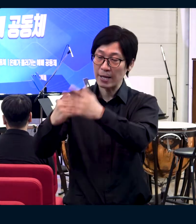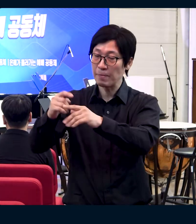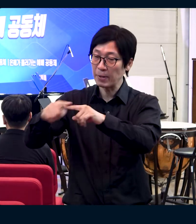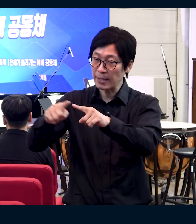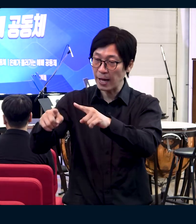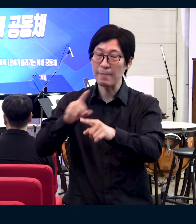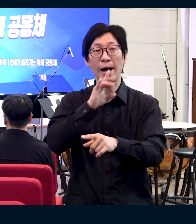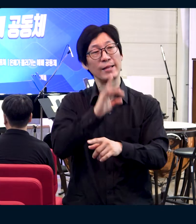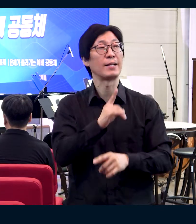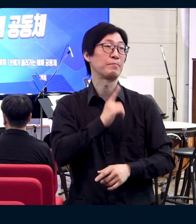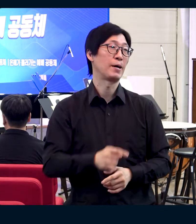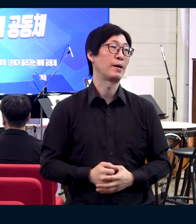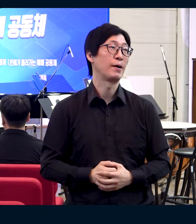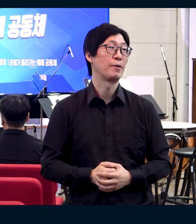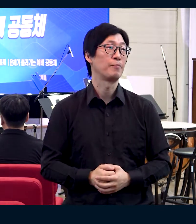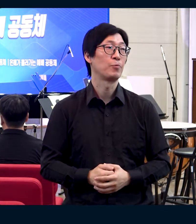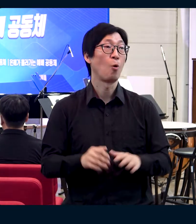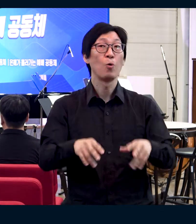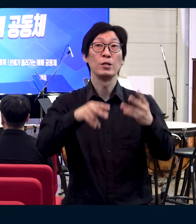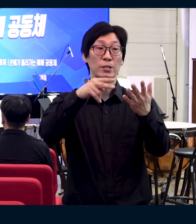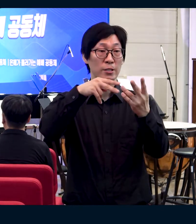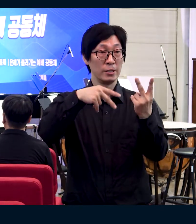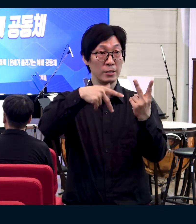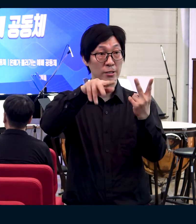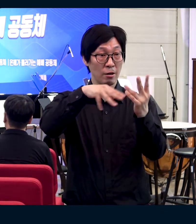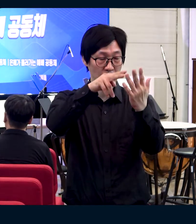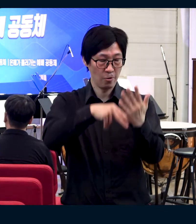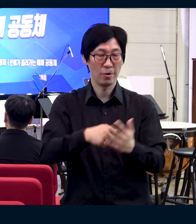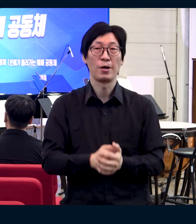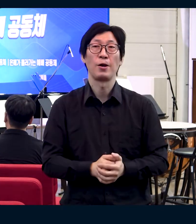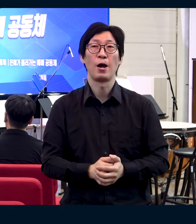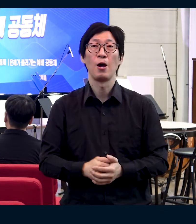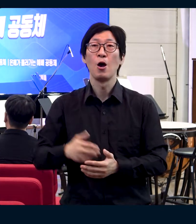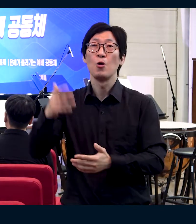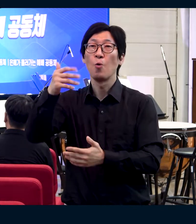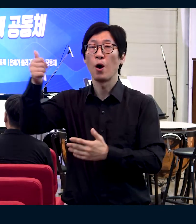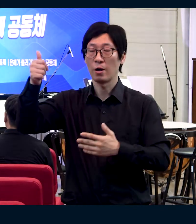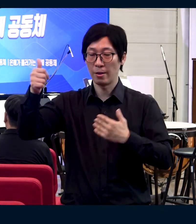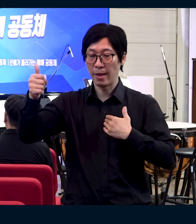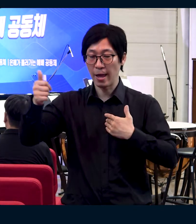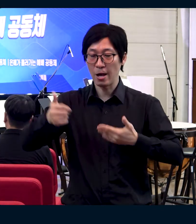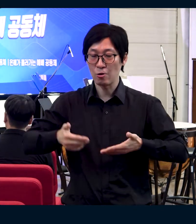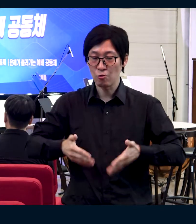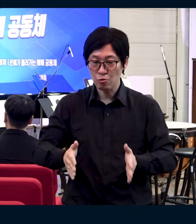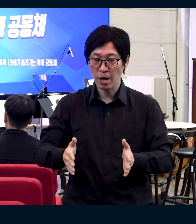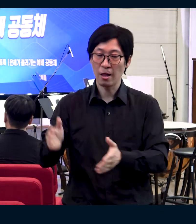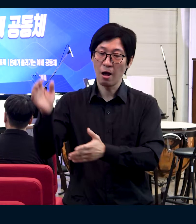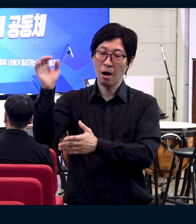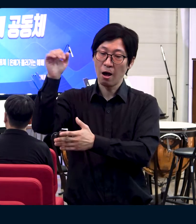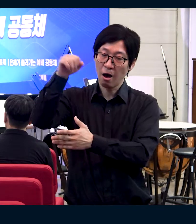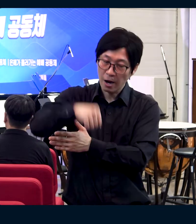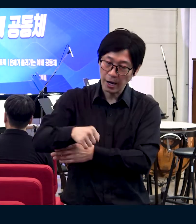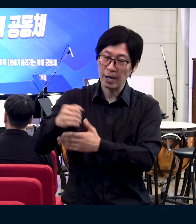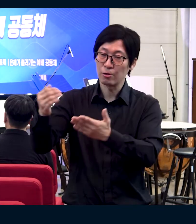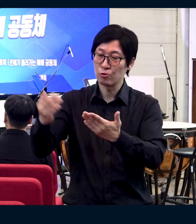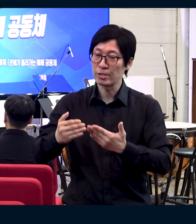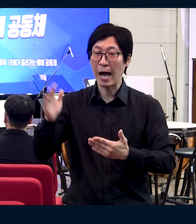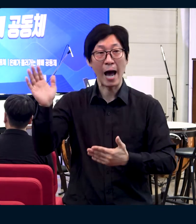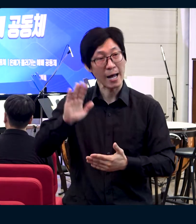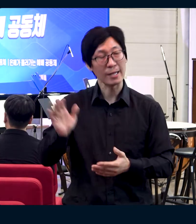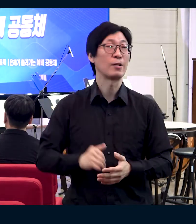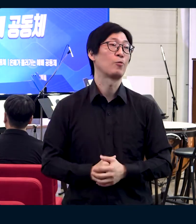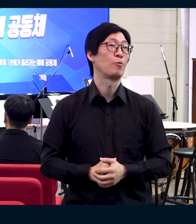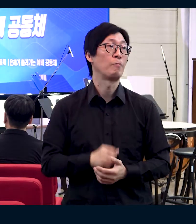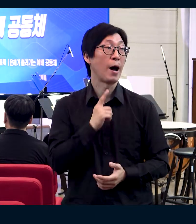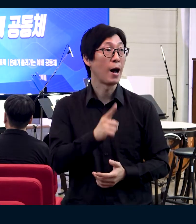거예요. 여기 오늘 말씀 2절에 보면요, 사례가 이렇게 말합니다. 여호와께서 내 출산을 허락하지